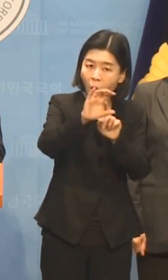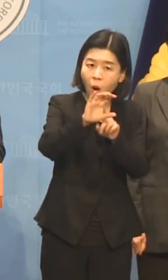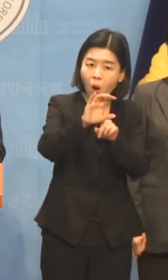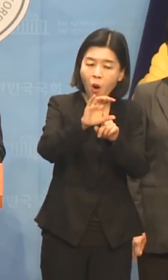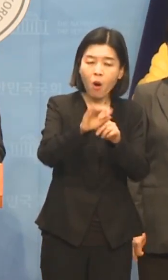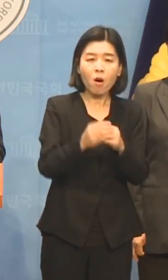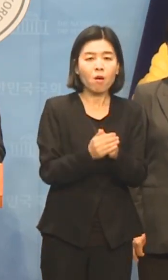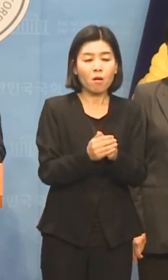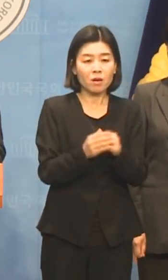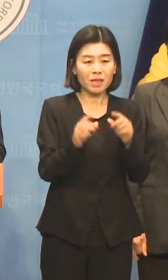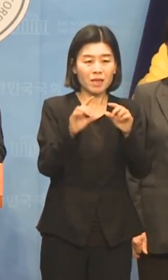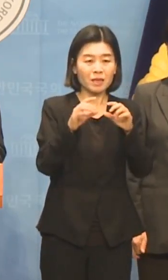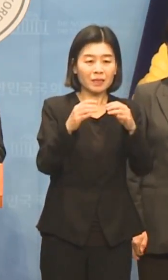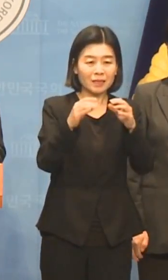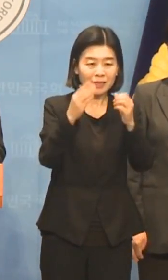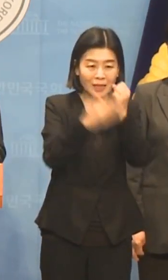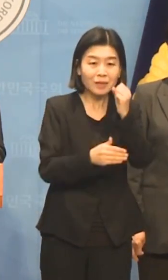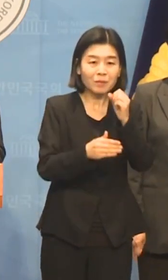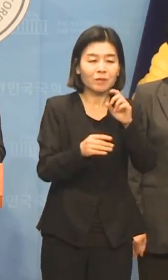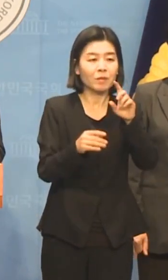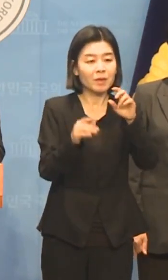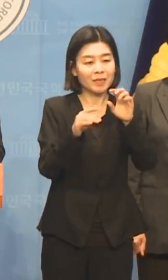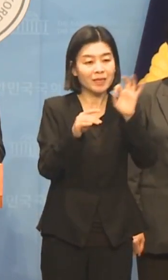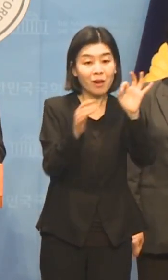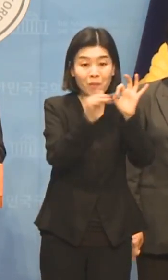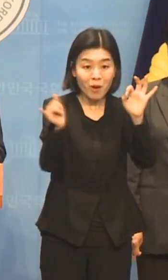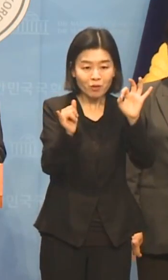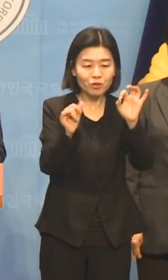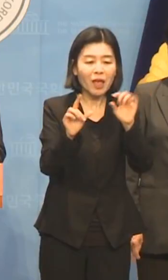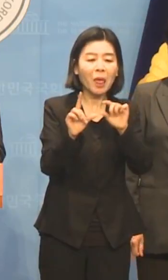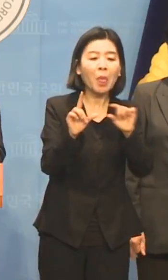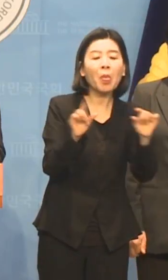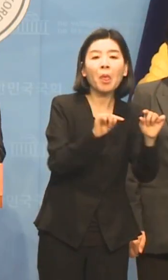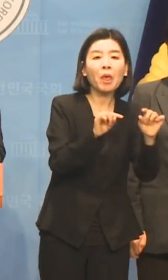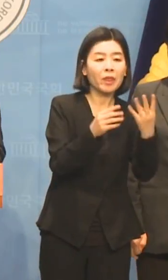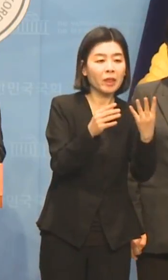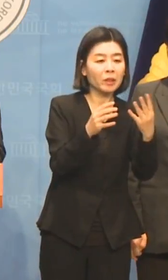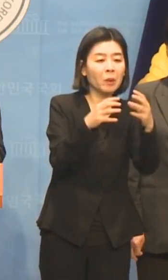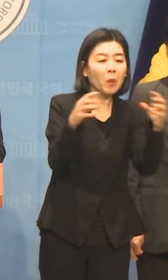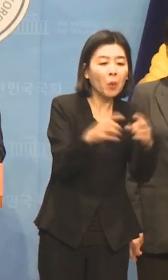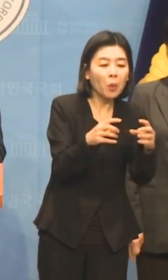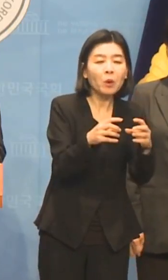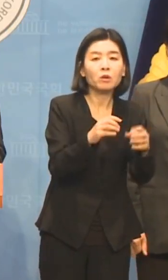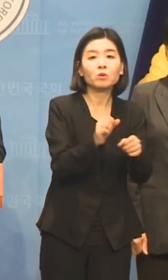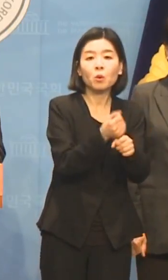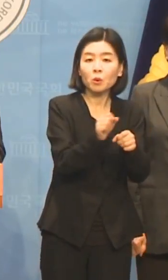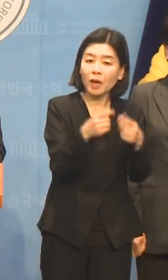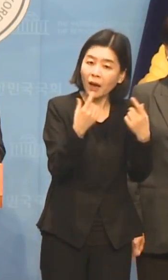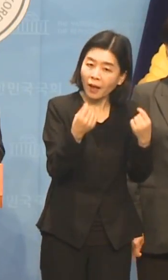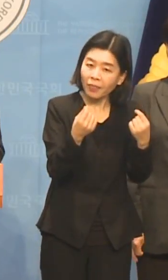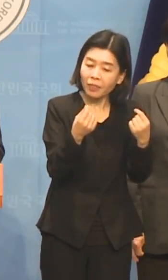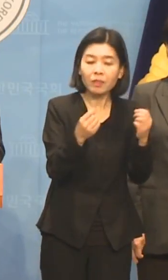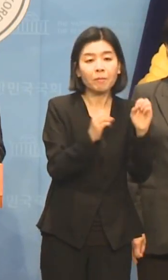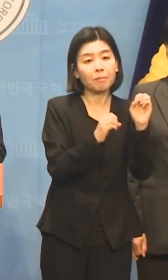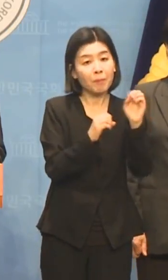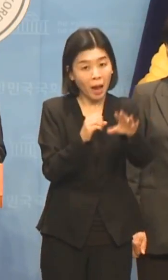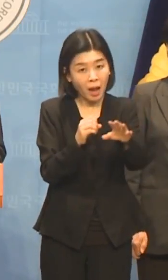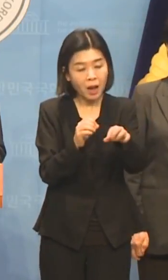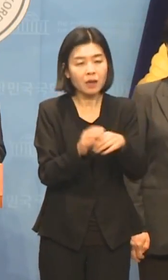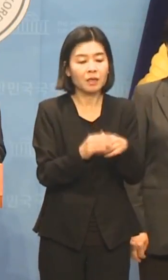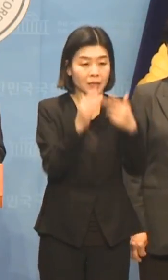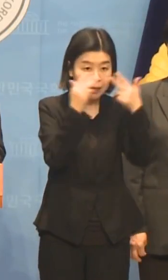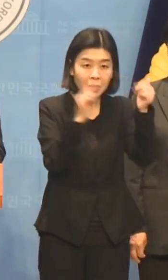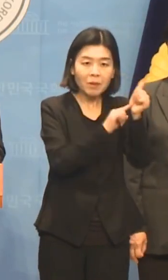사진 중 일부를 떼어내 조작한 거죠 라고 설명했습니다. 이재명 대표는 사진 조작에